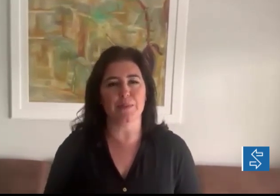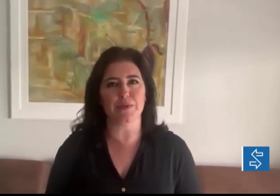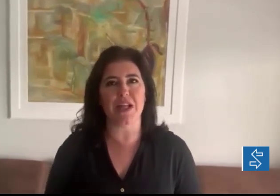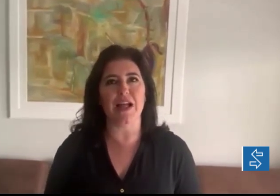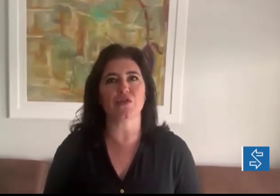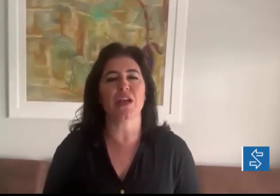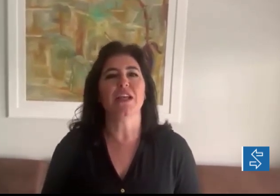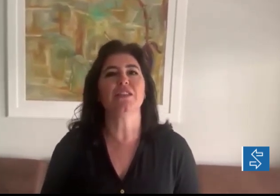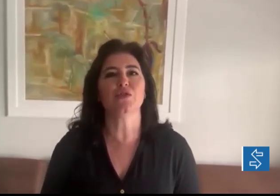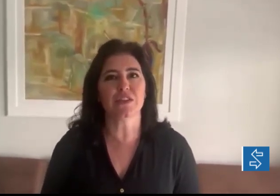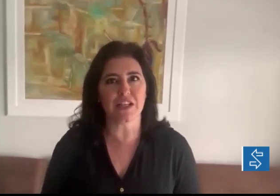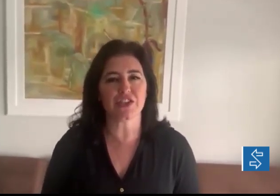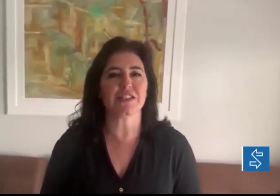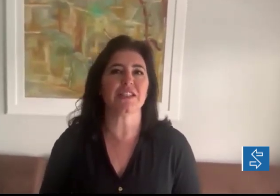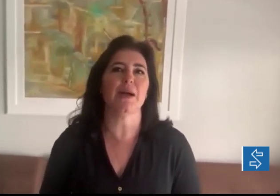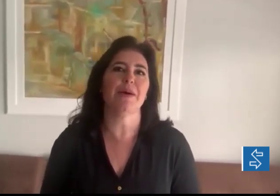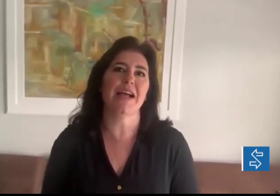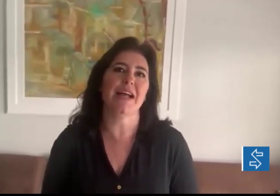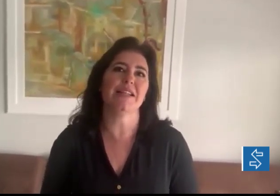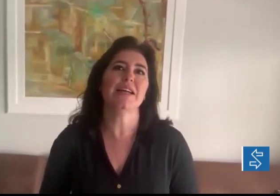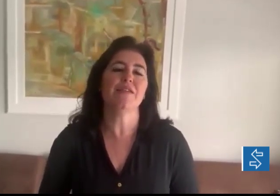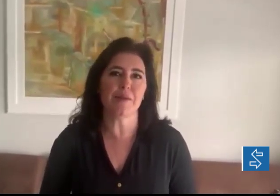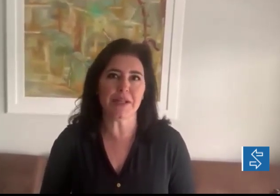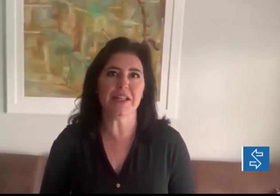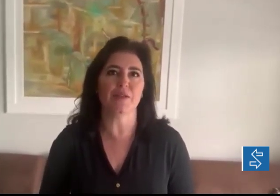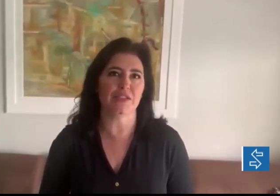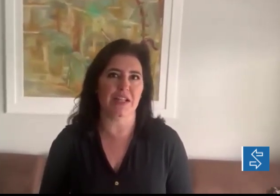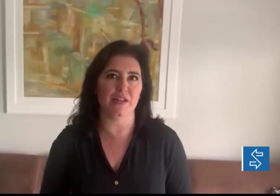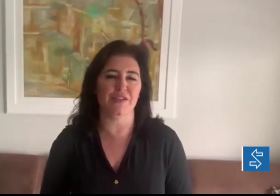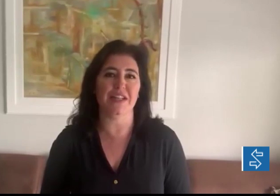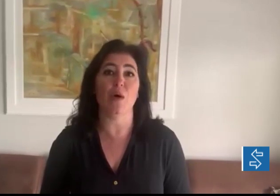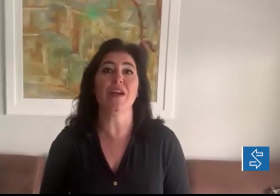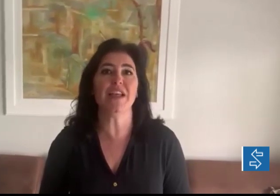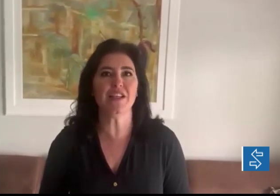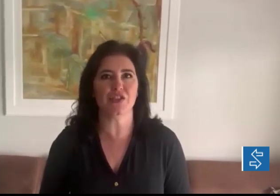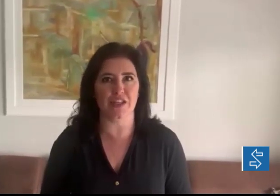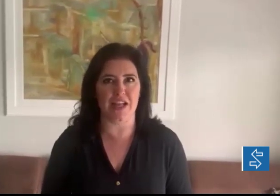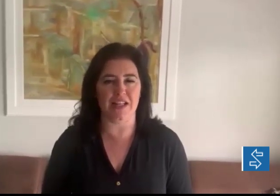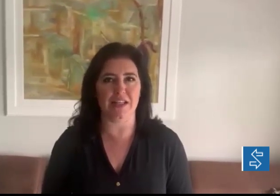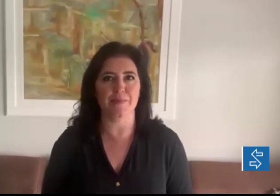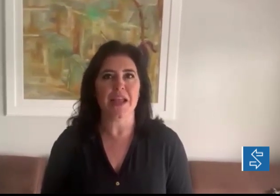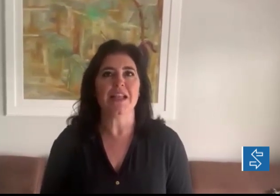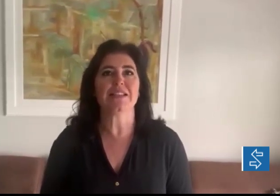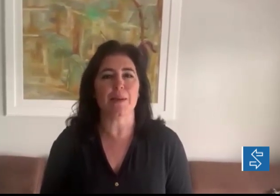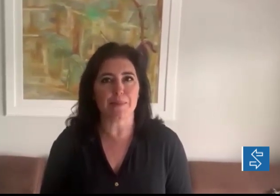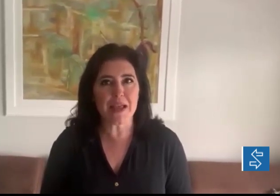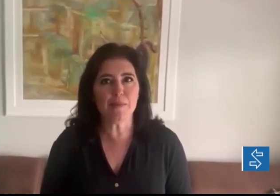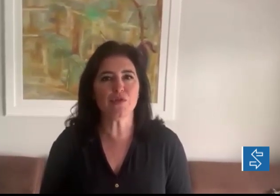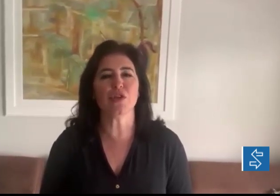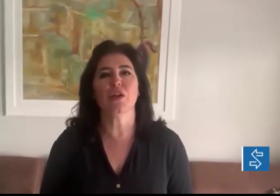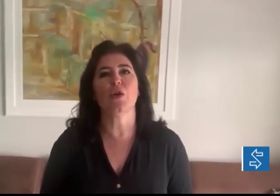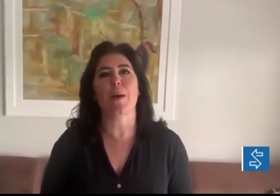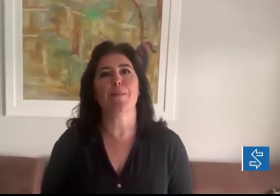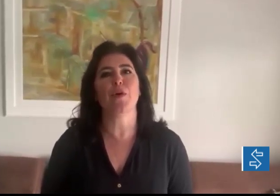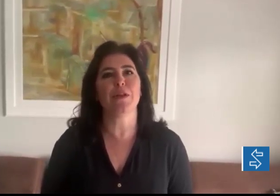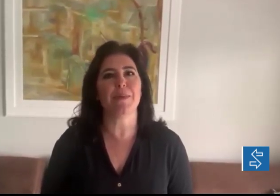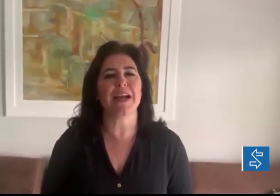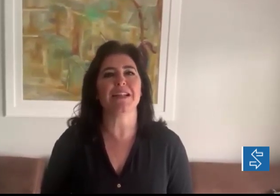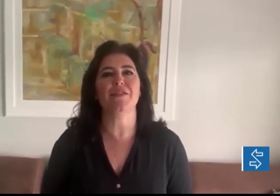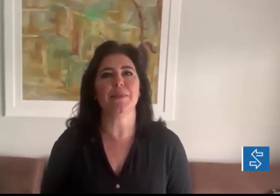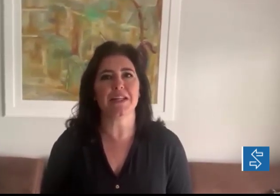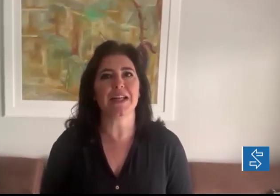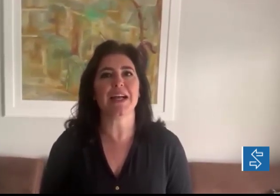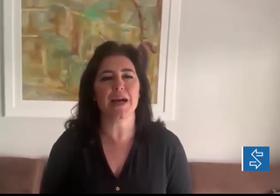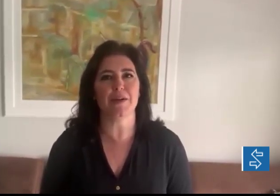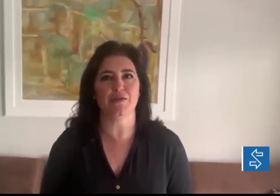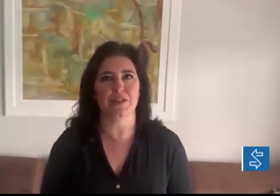Câmara dos Deputados, isso deixa, assim, a bancada feminina no Senado Federal indignada. Sabemos do apoio da